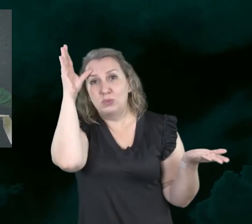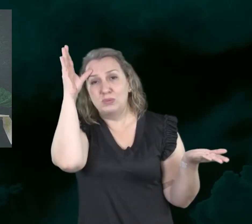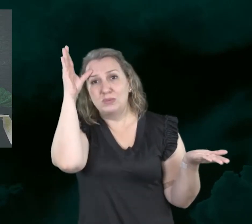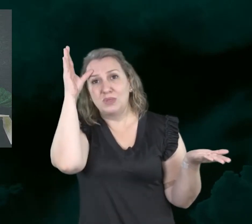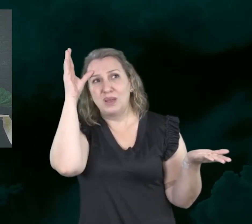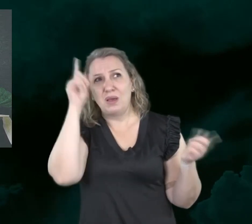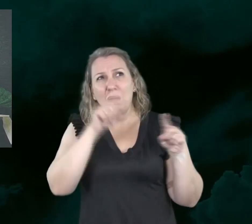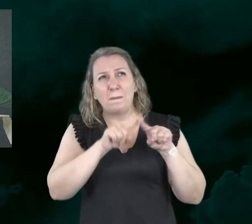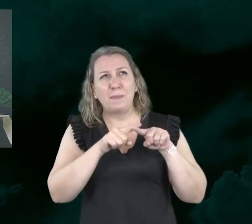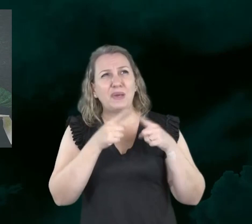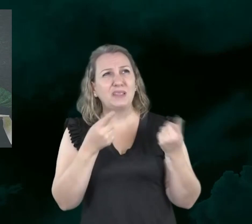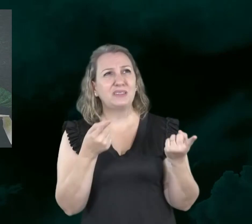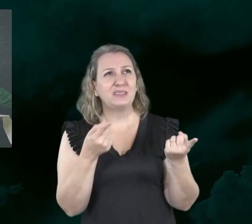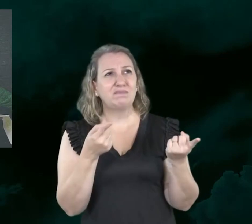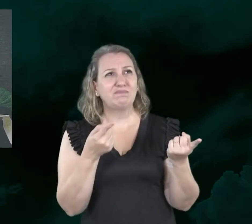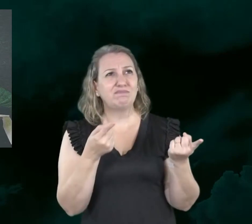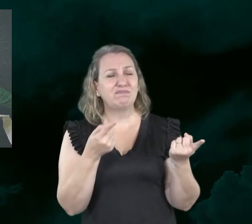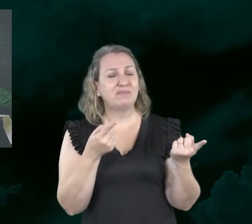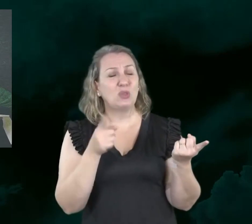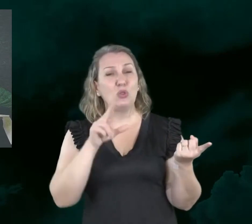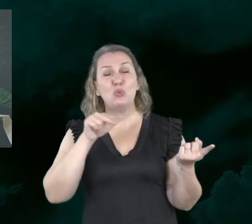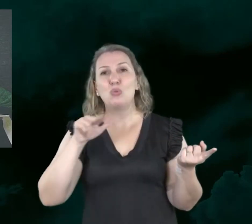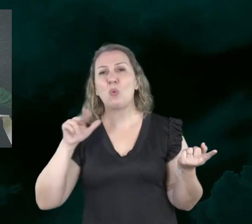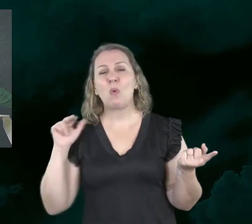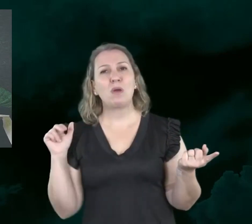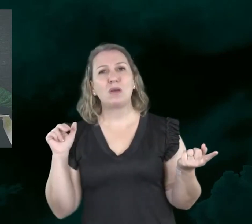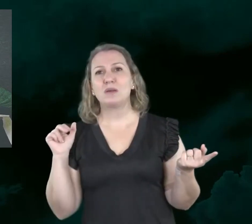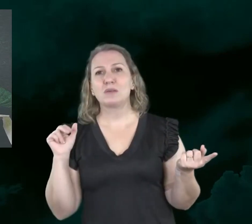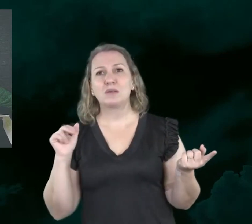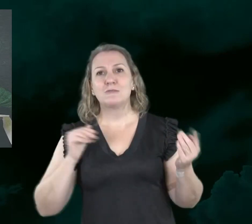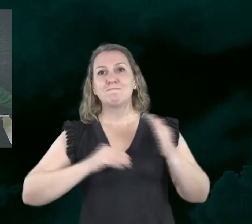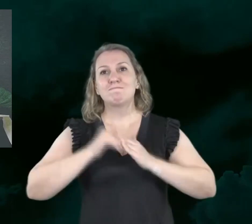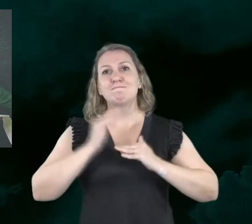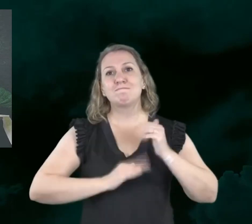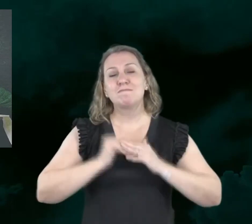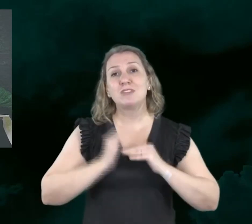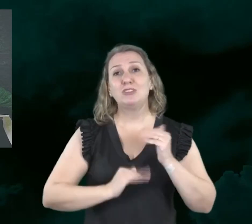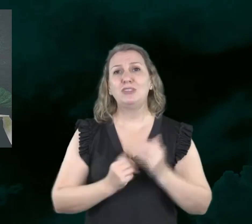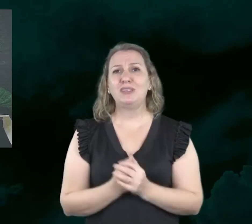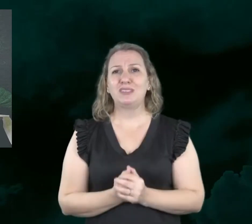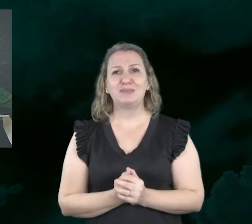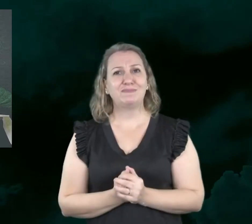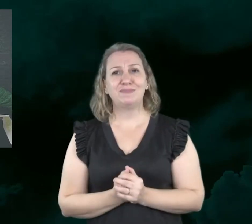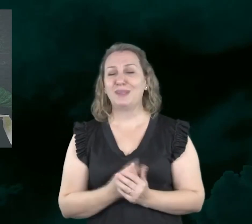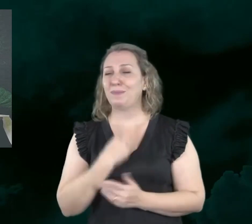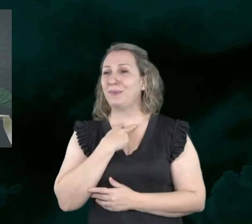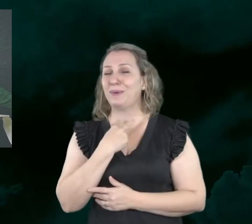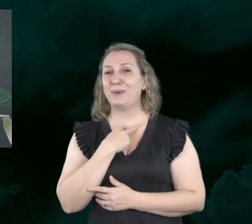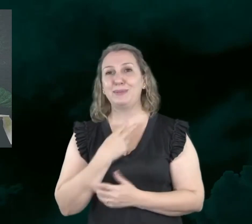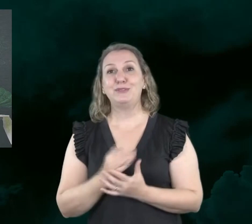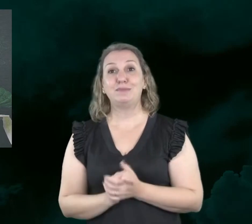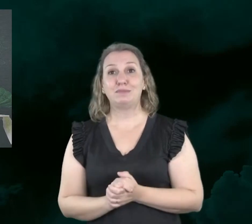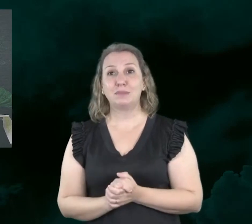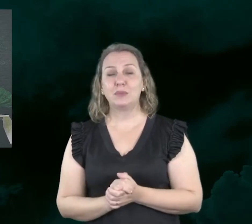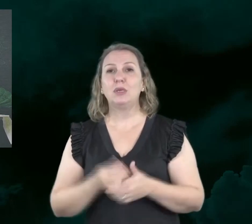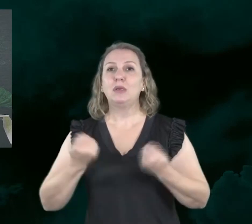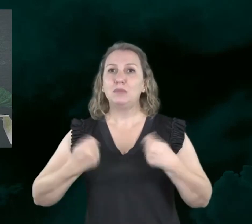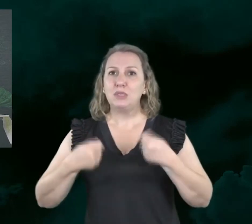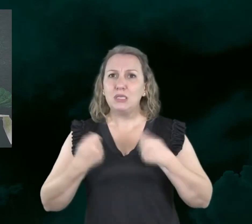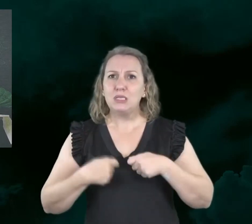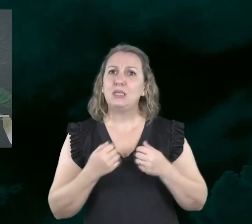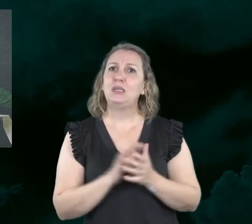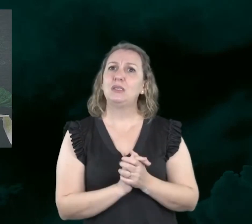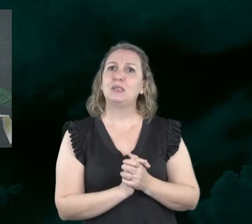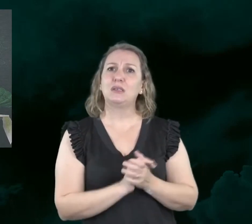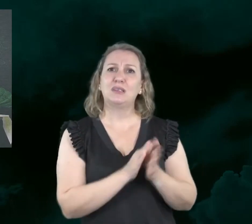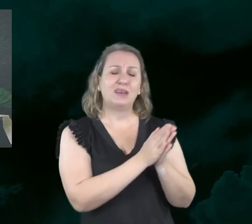que toda essa revelação recebida se transforme em realidade em nossas vidas. E para